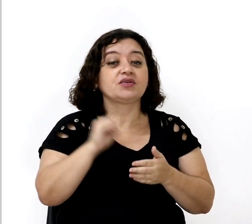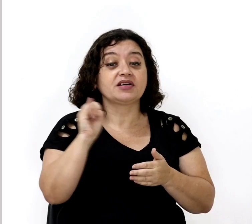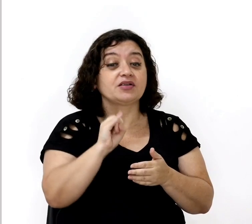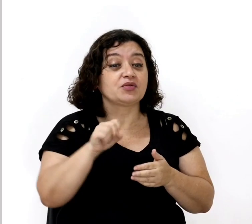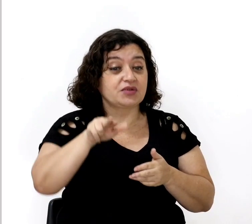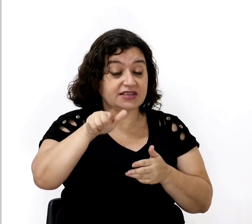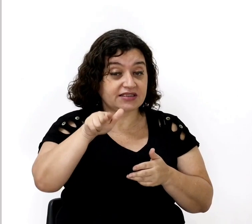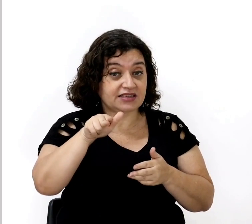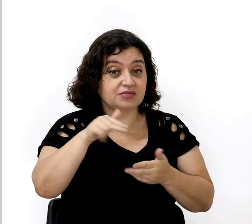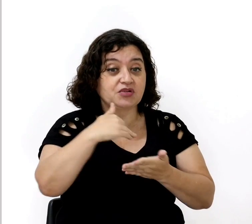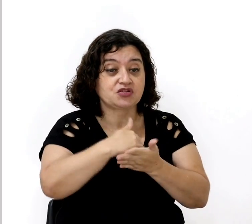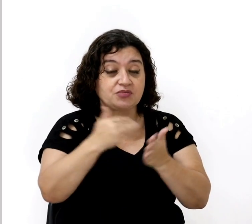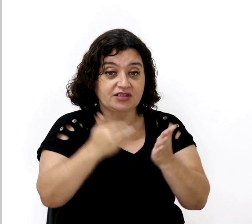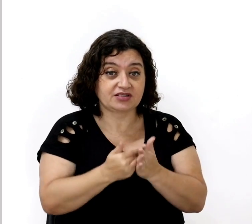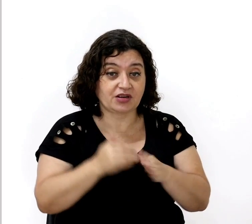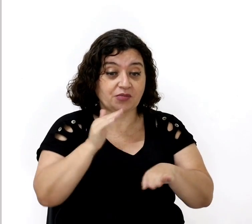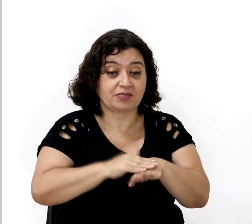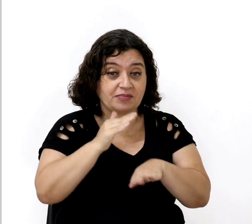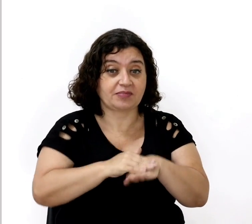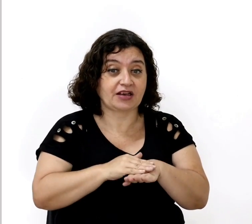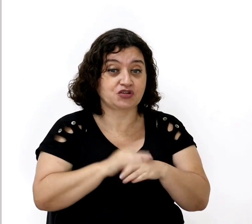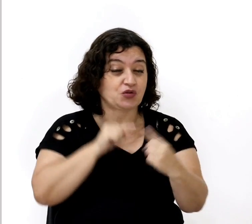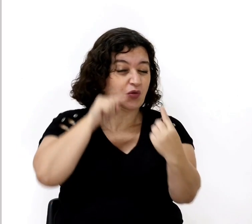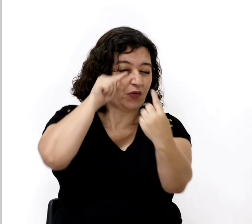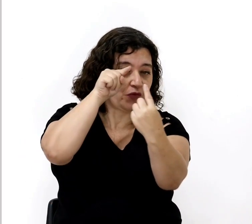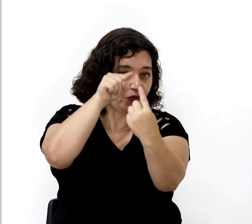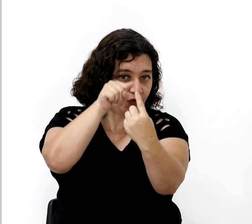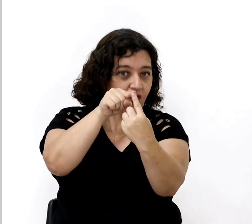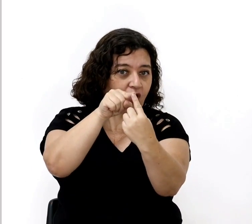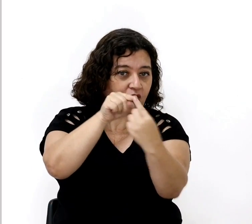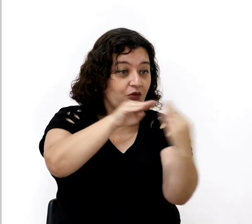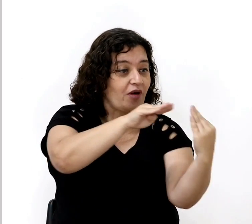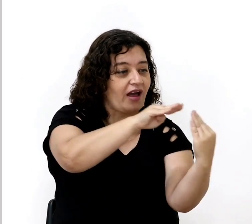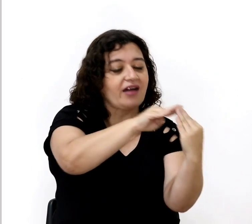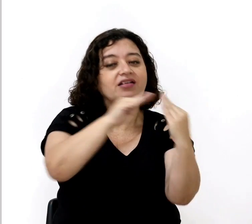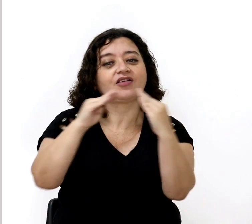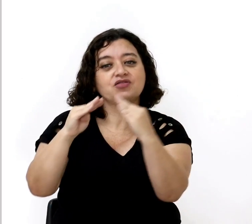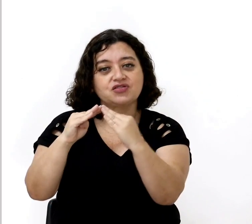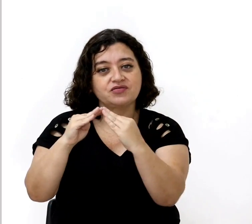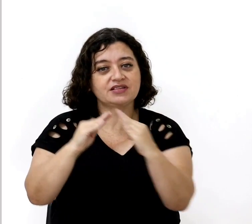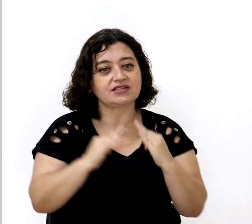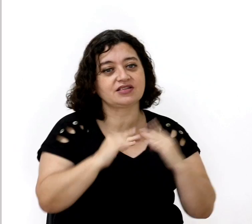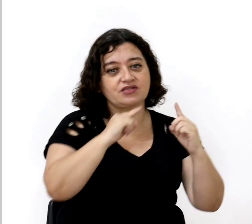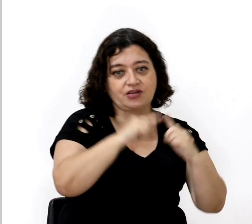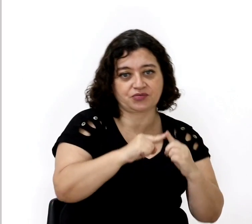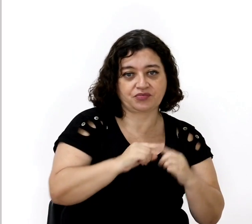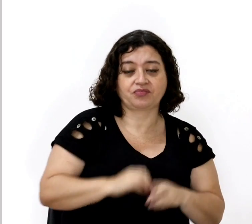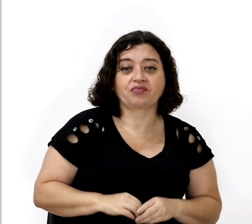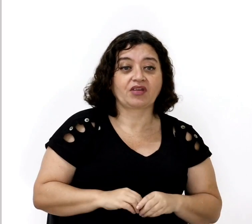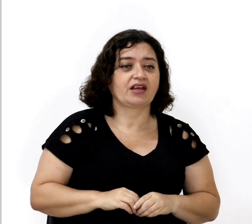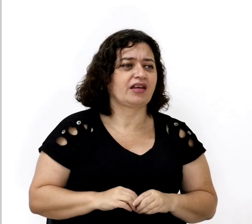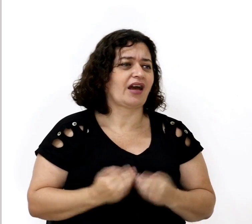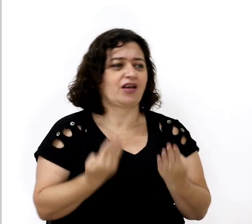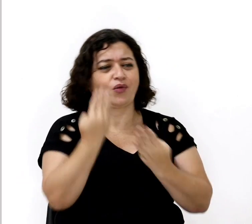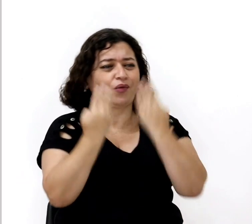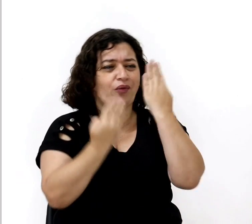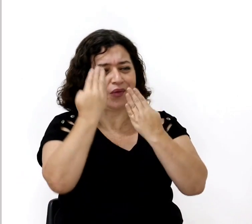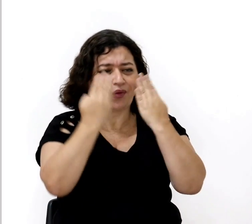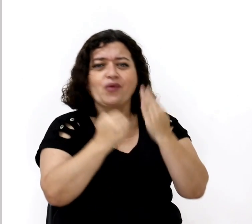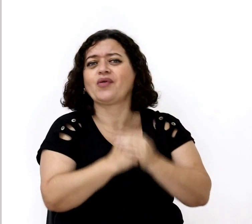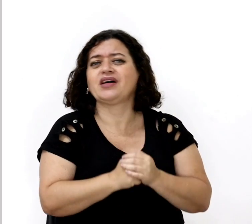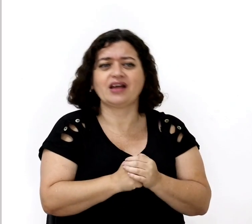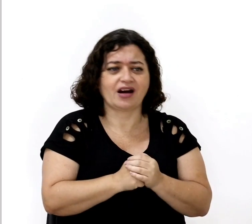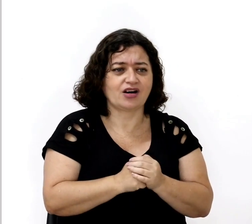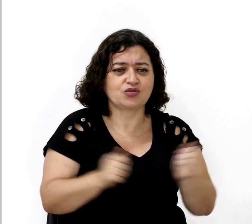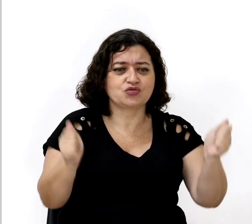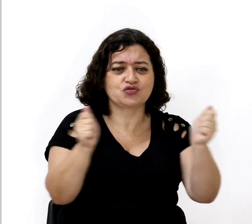mas a prioridade eram os nossos vizinhos. Legal. E aí, ao fazer esse almoço para os vizinhos, o coral da igreja, o ministério de louvor da igreja